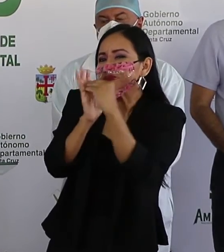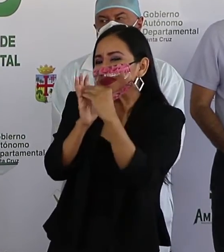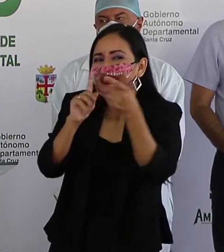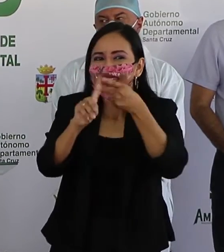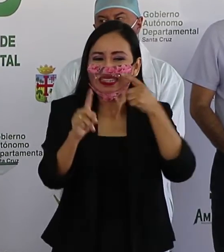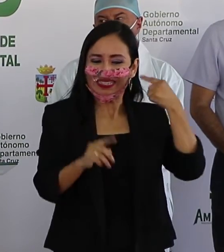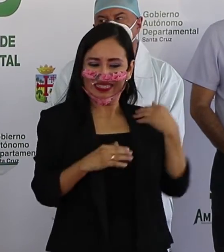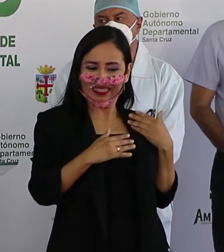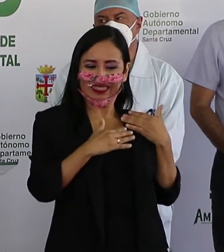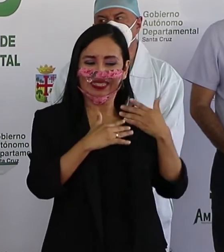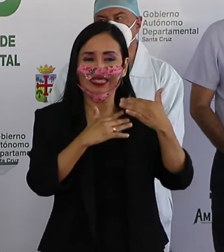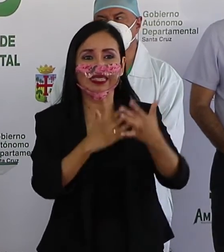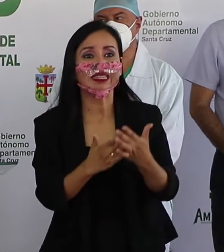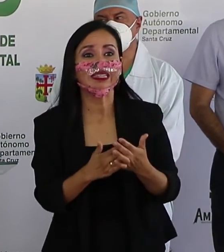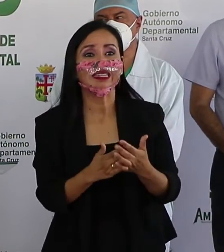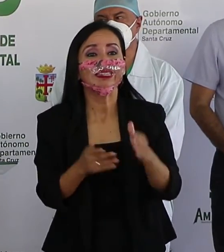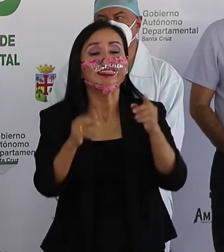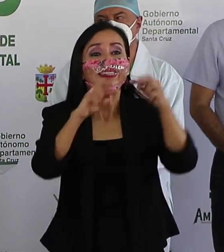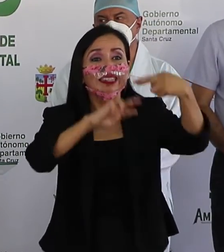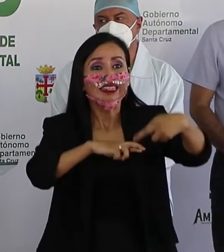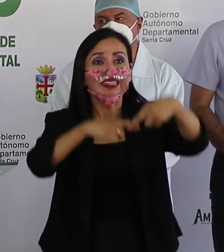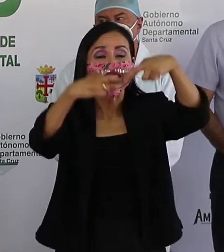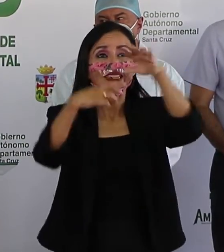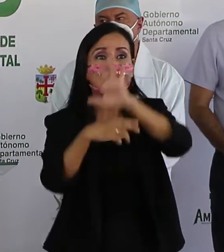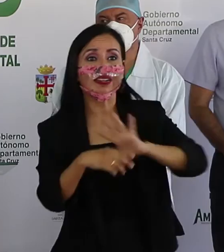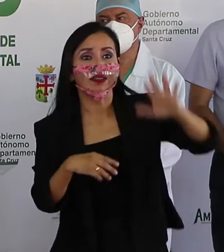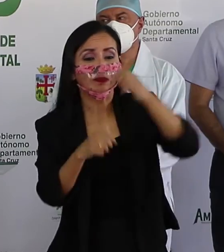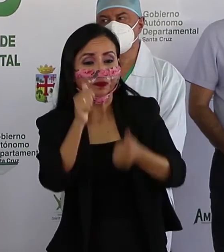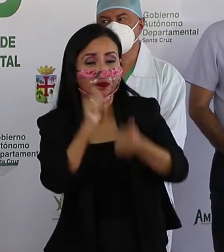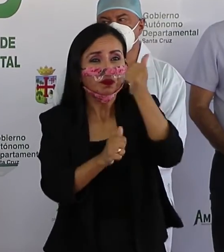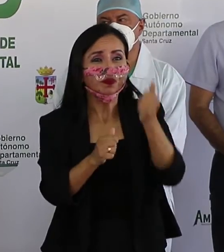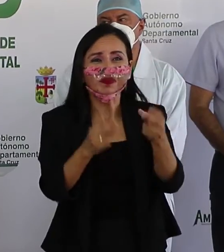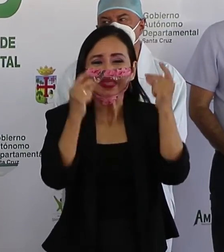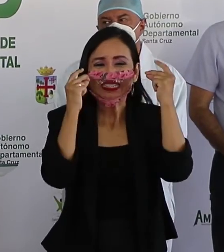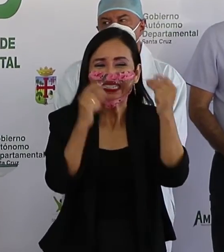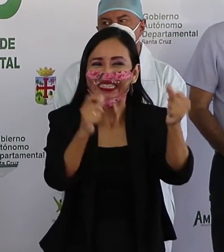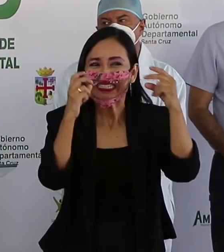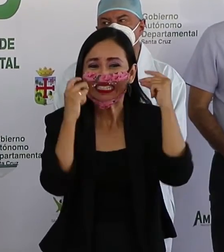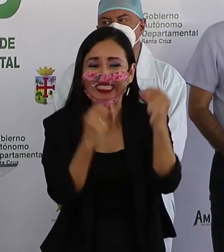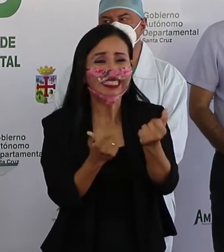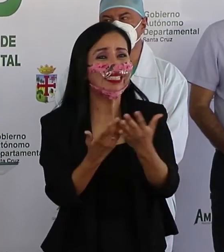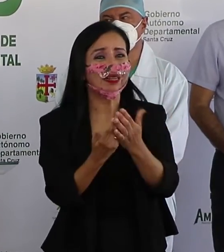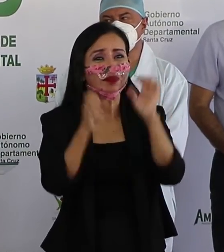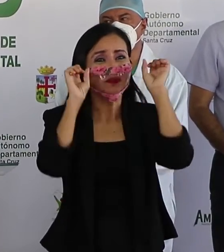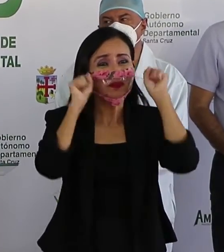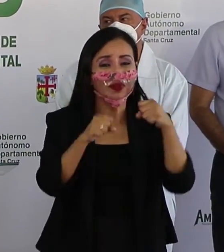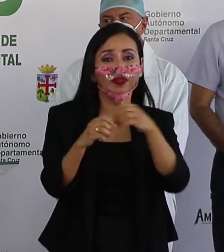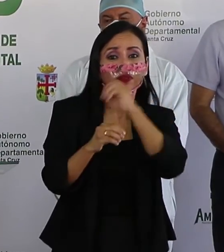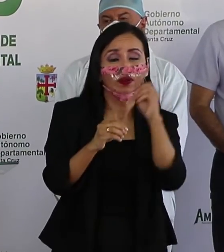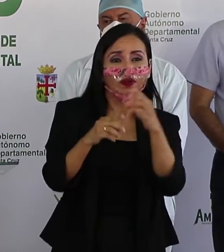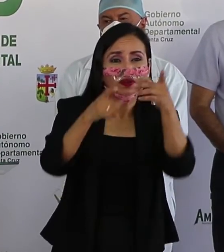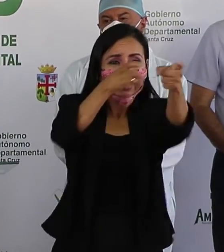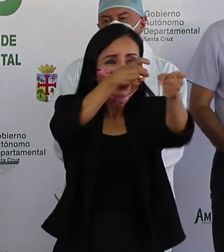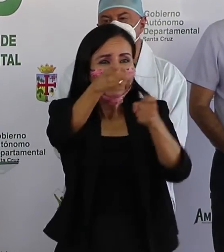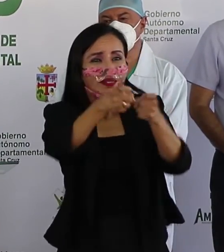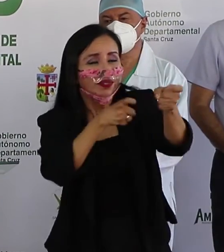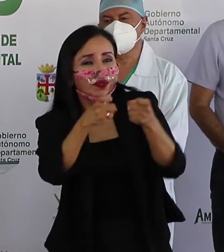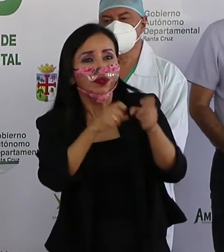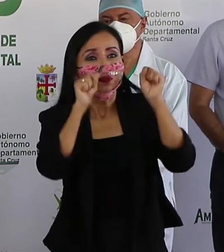el principio, que la región que más rápido salga, o que maneje, en